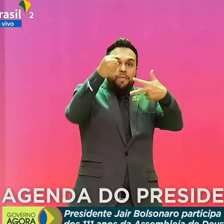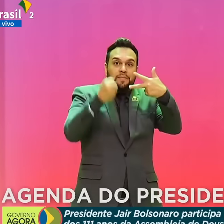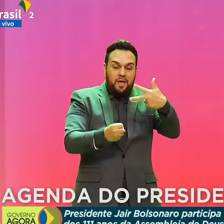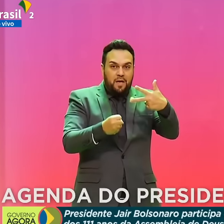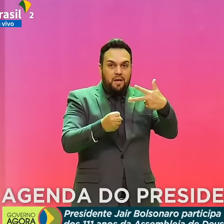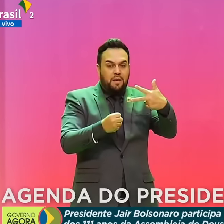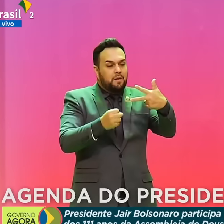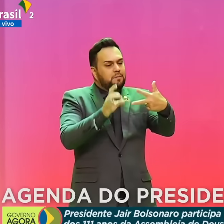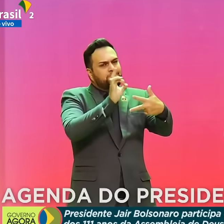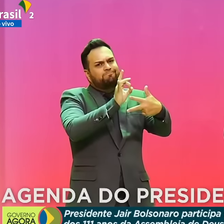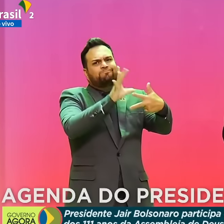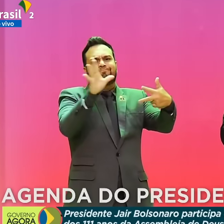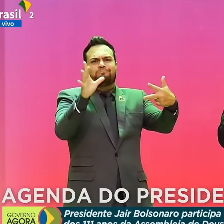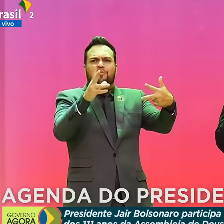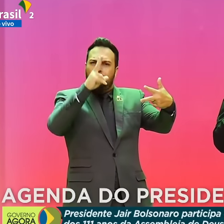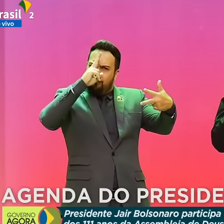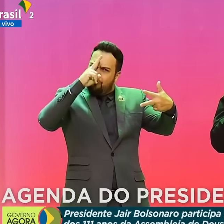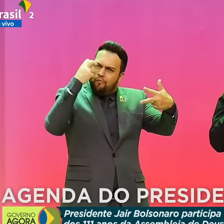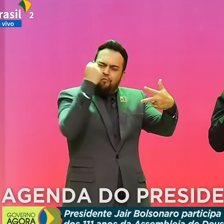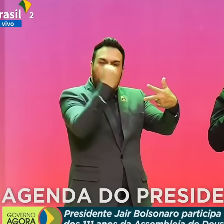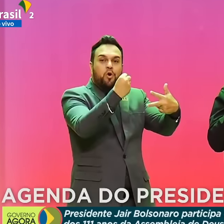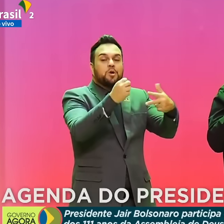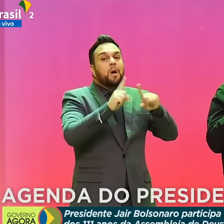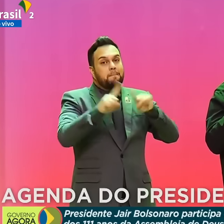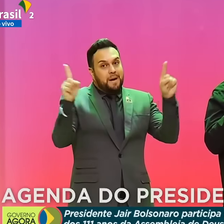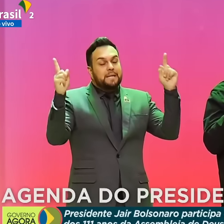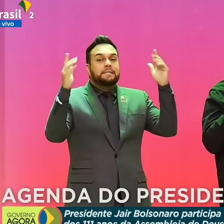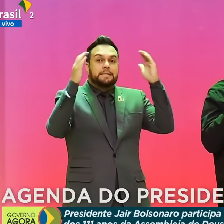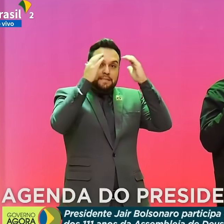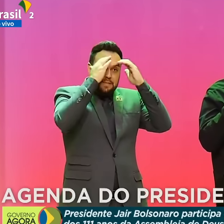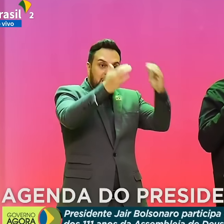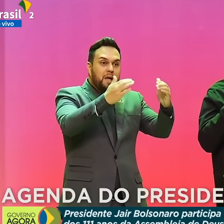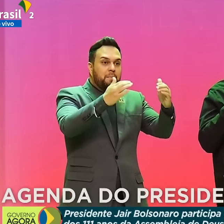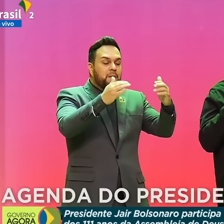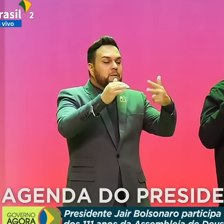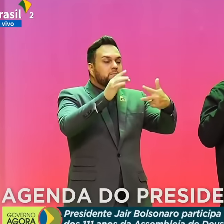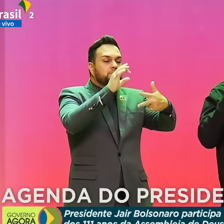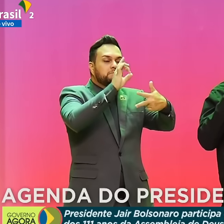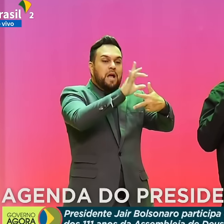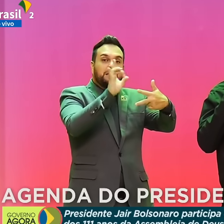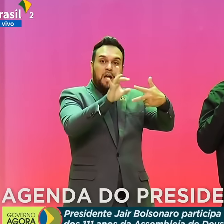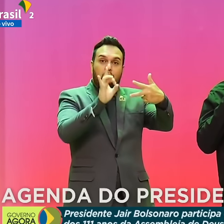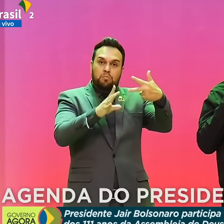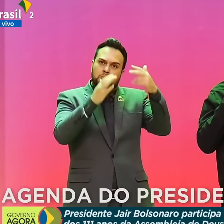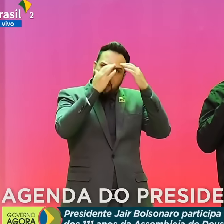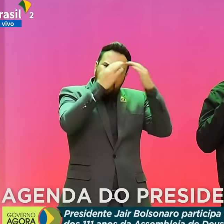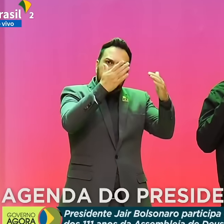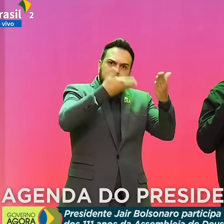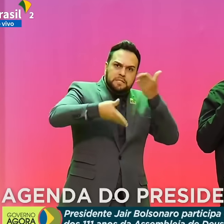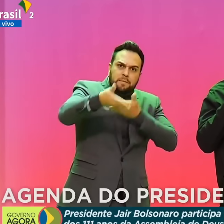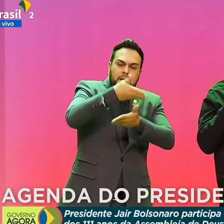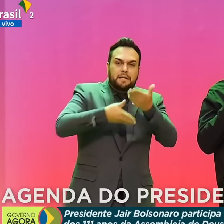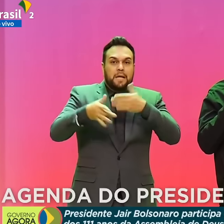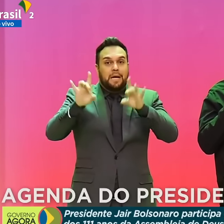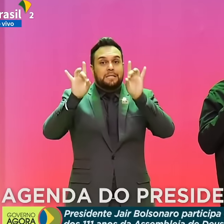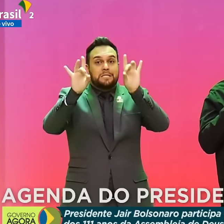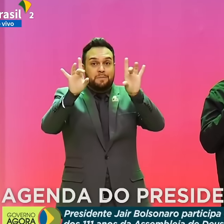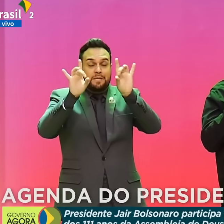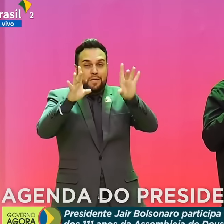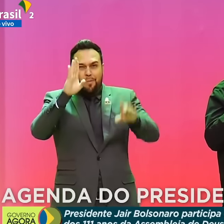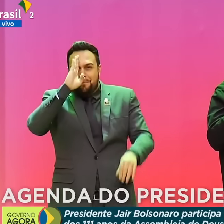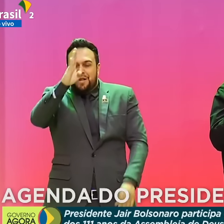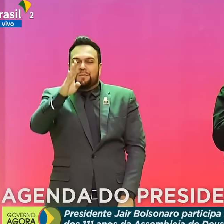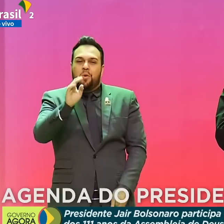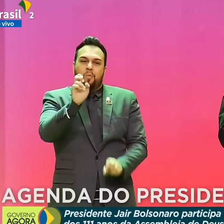forte, mas que saiba respeitar os demais poderes, em especial o nosso povo,